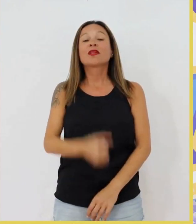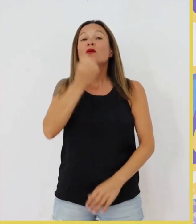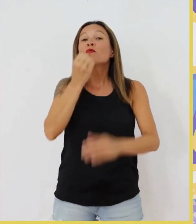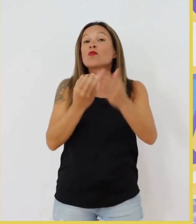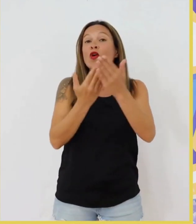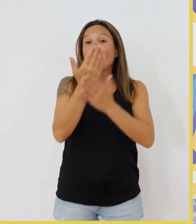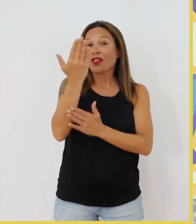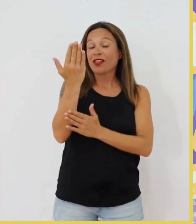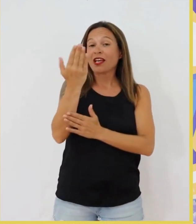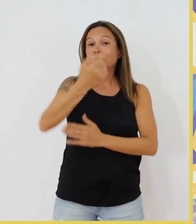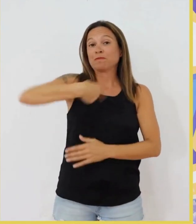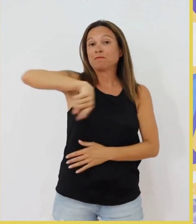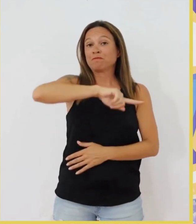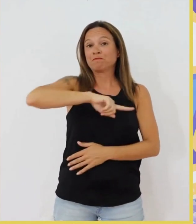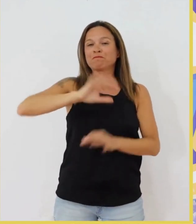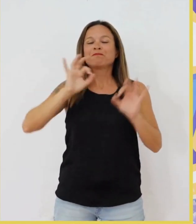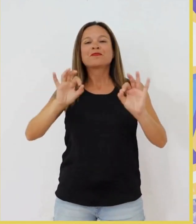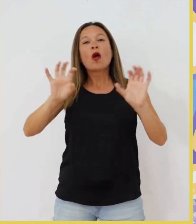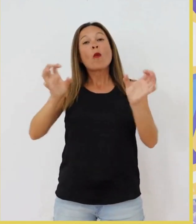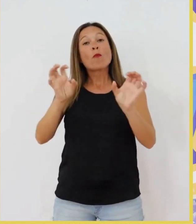¡Buenos días!